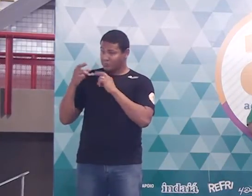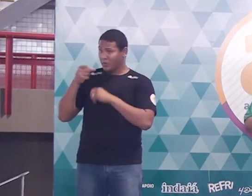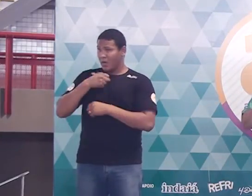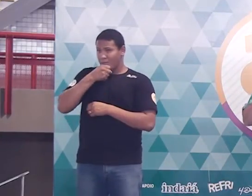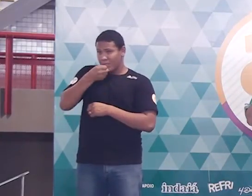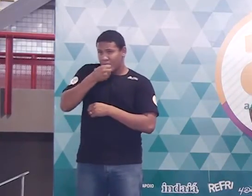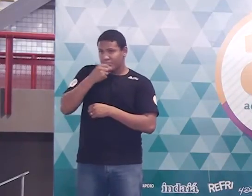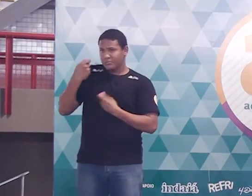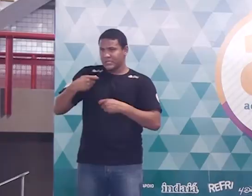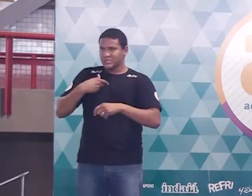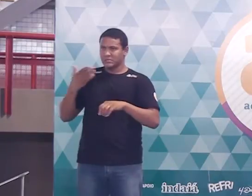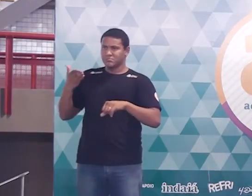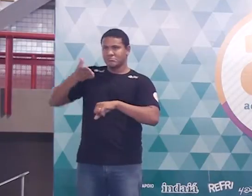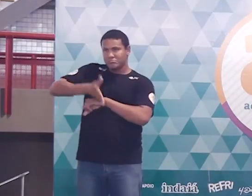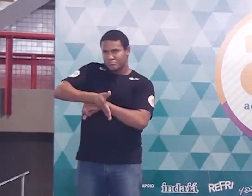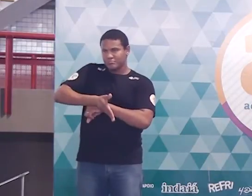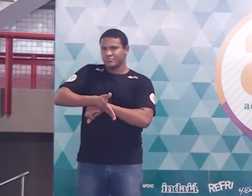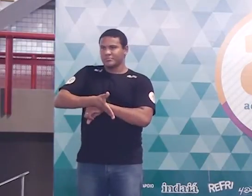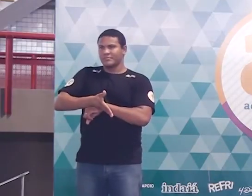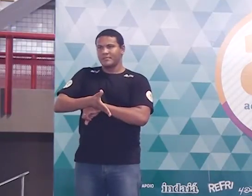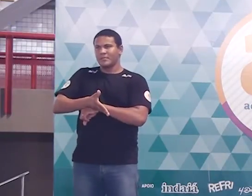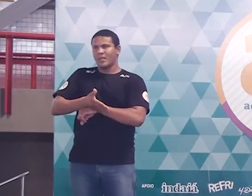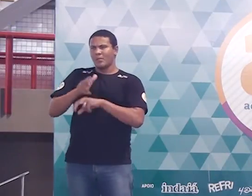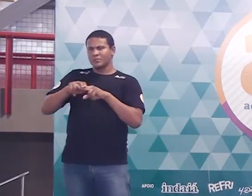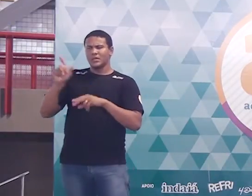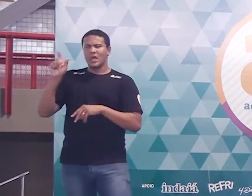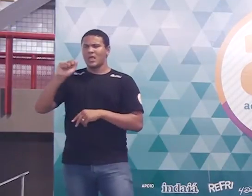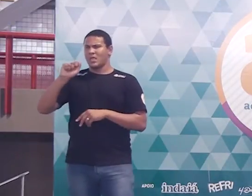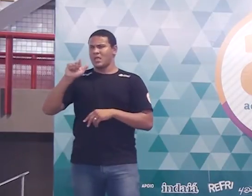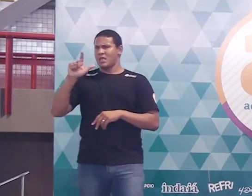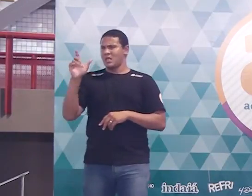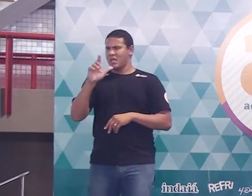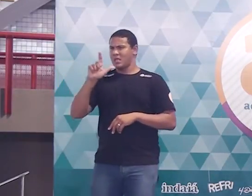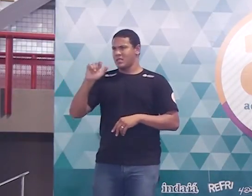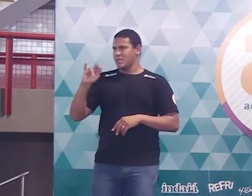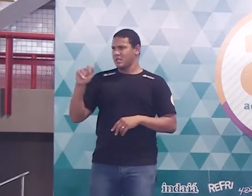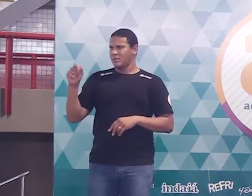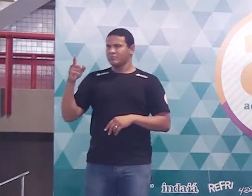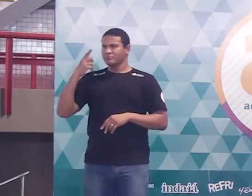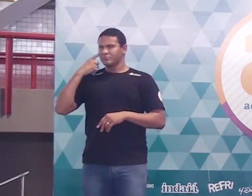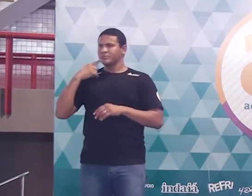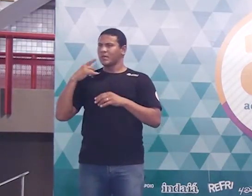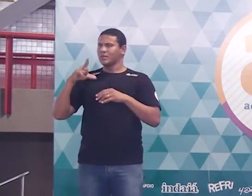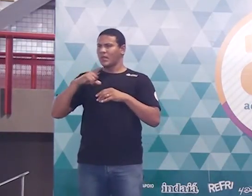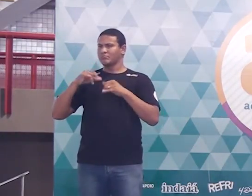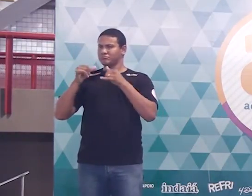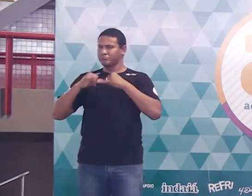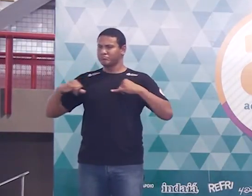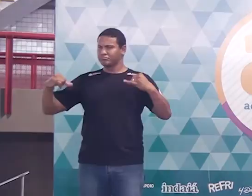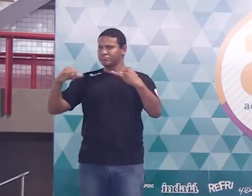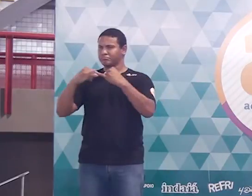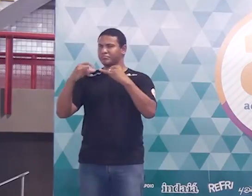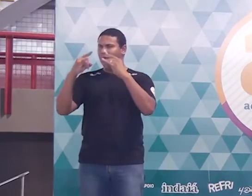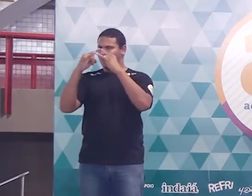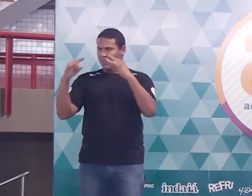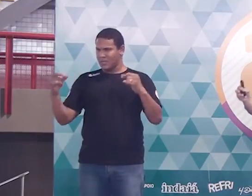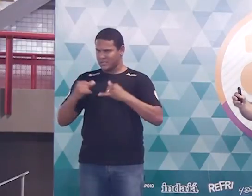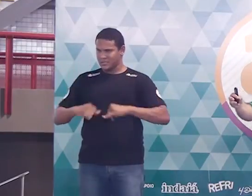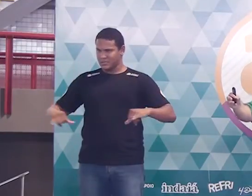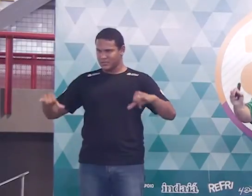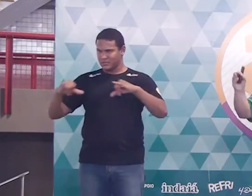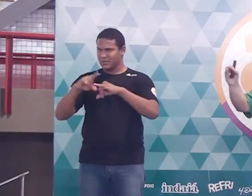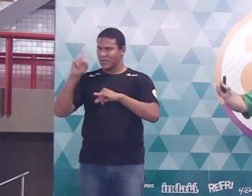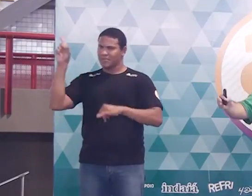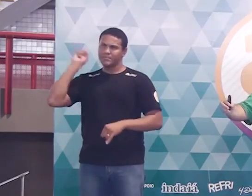reportagem. E uma vez no programa A Liga, eles mostraram uma fazenda em Minas Gerais que